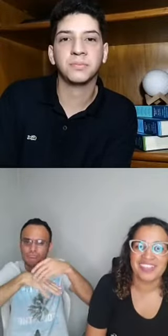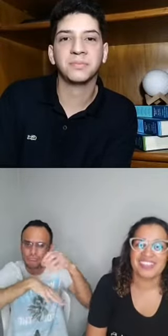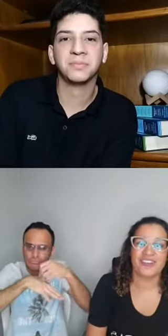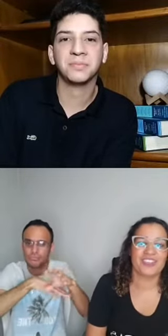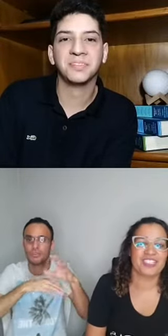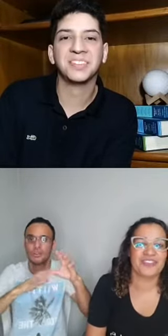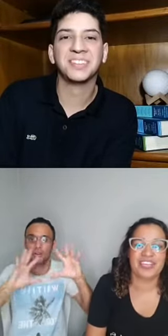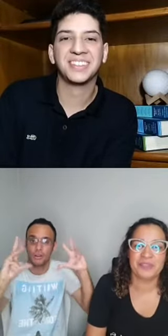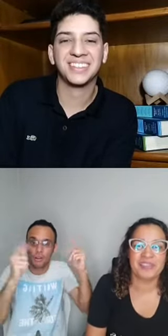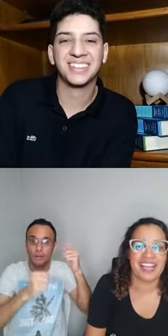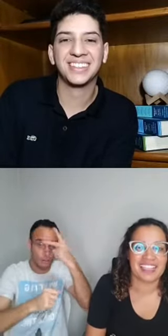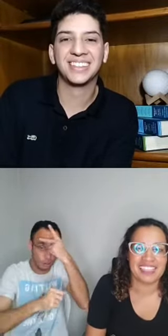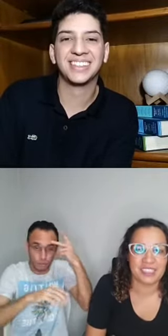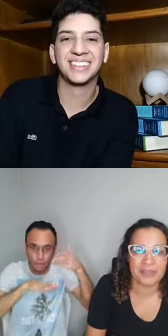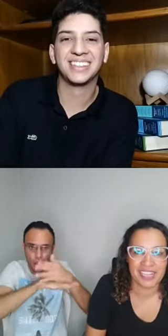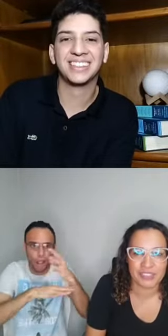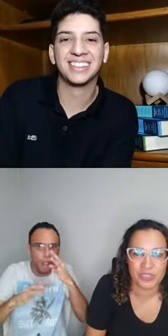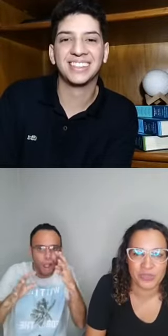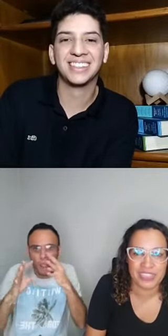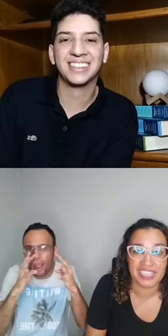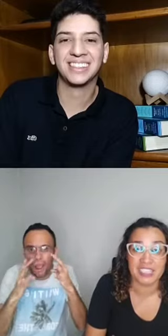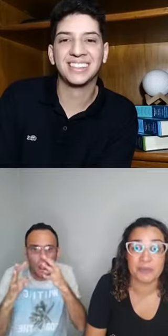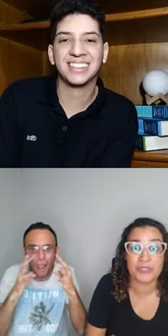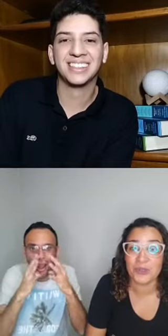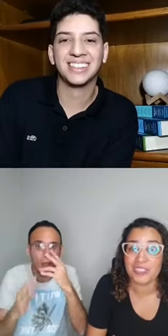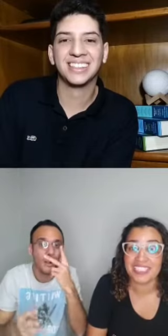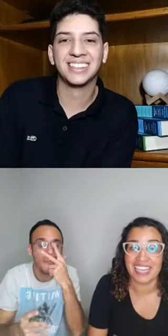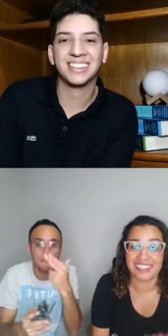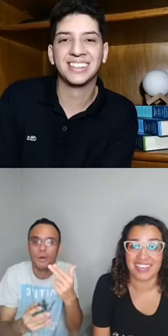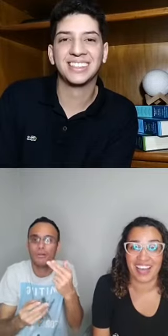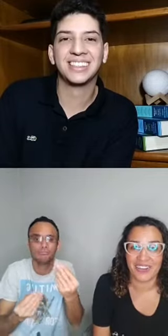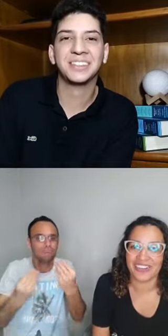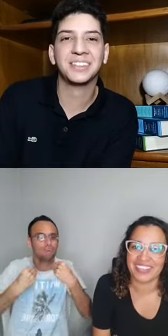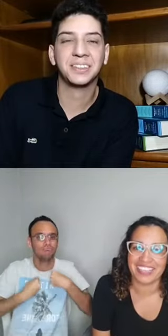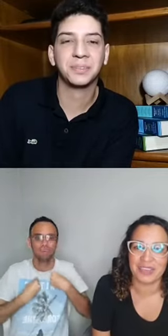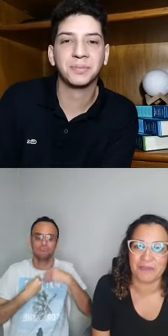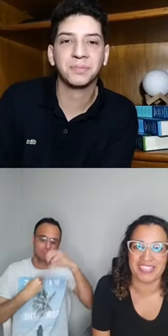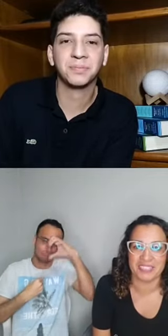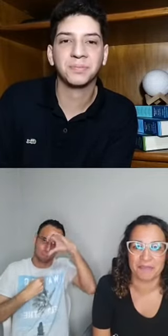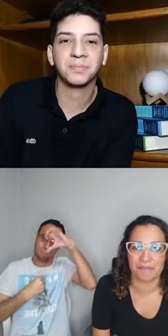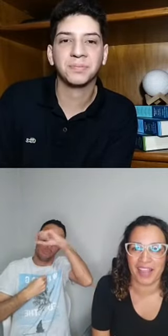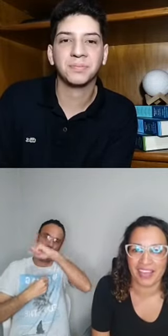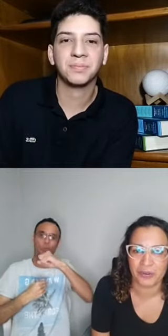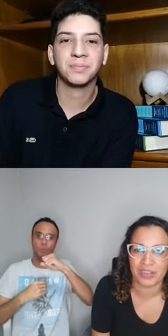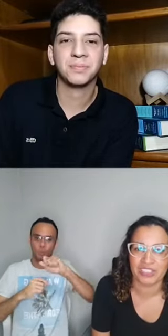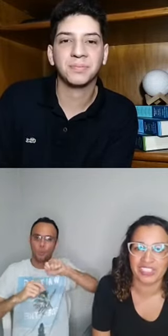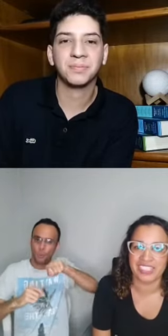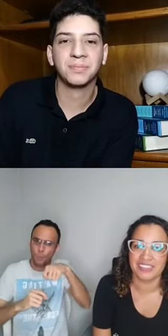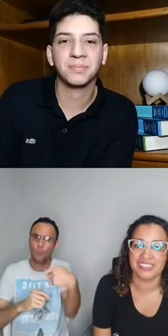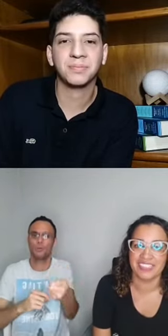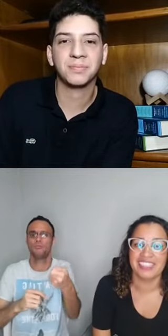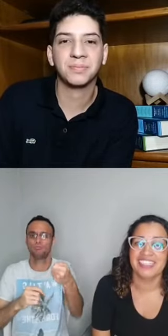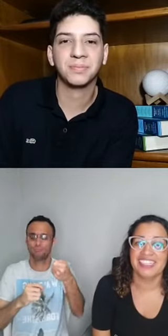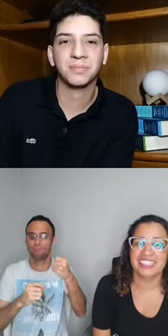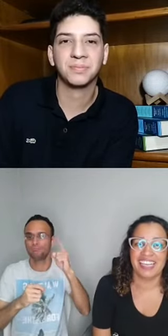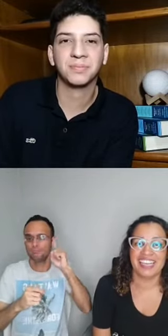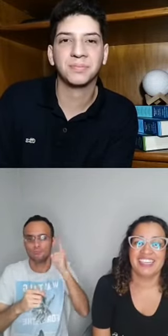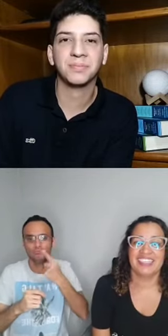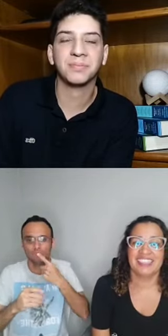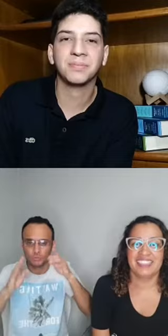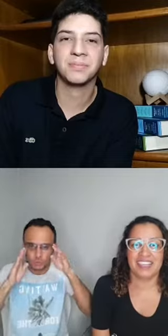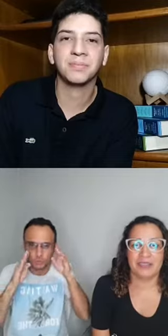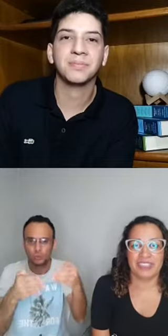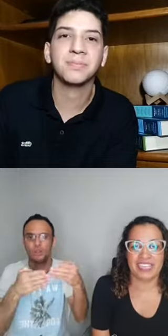Bruno. Nossa, eu fiquei admirada aí da explicação de vocês, as pessoas que entraram aí, que participaram com a gente,